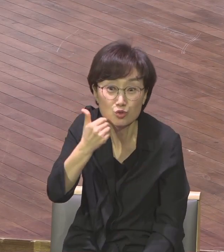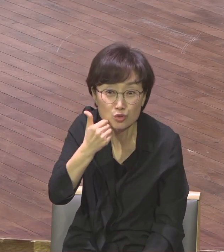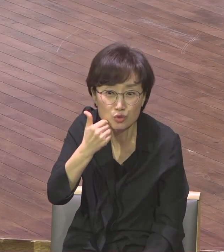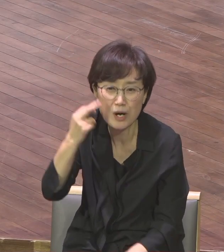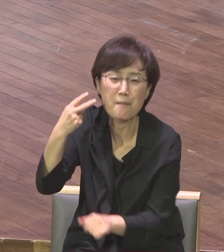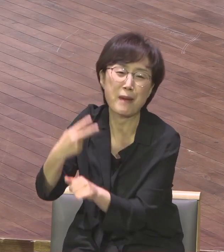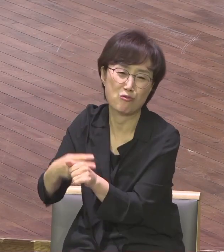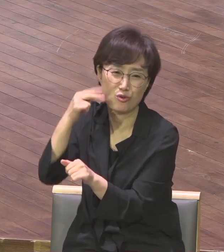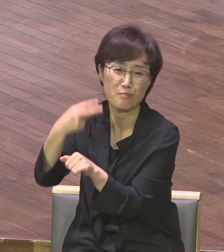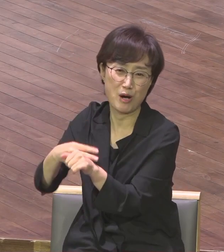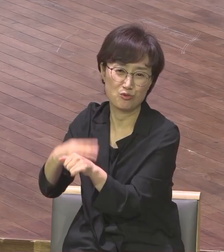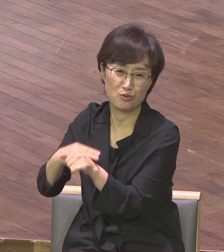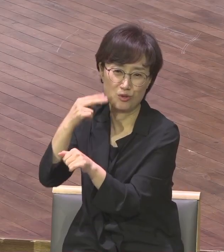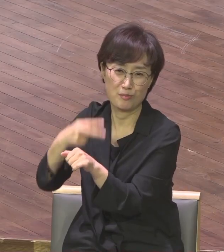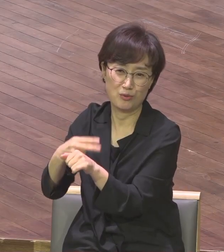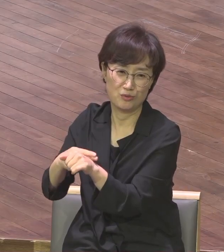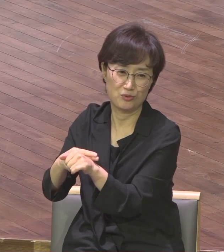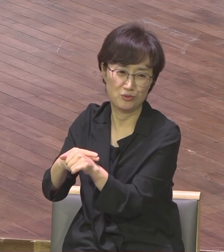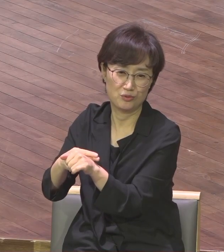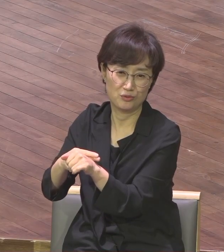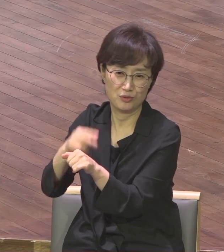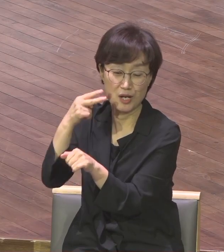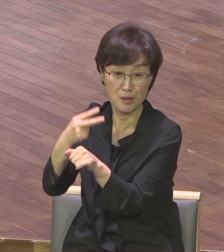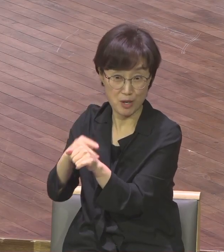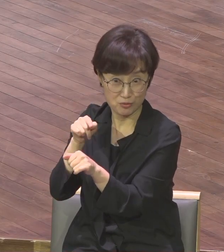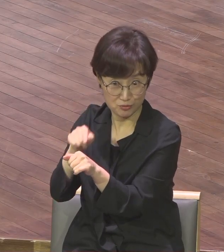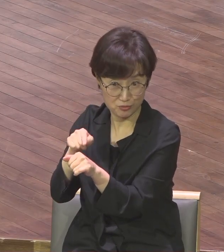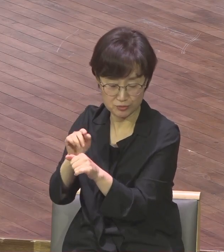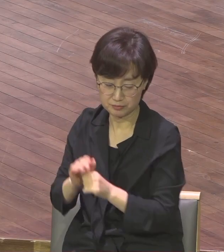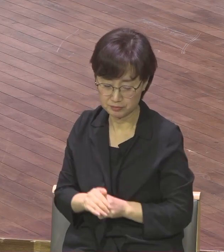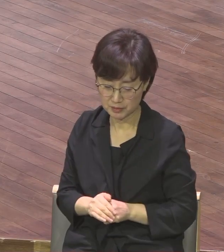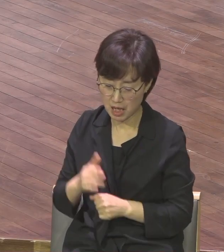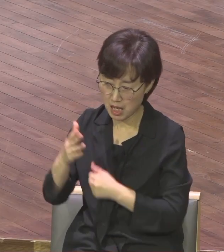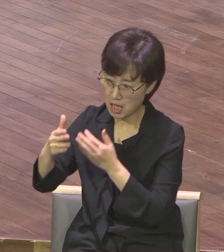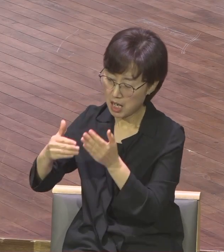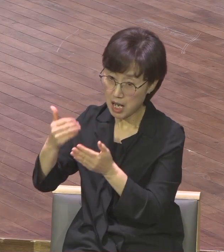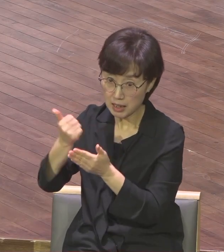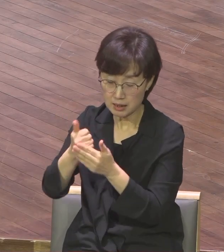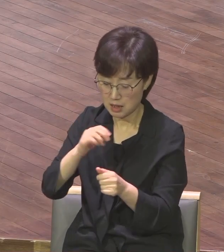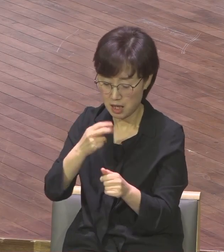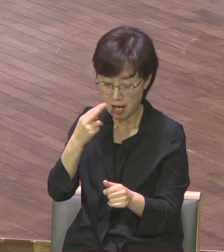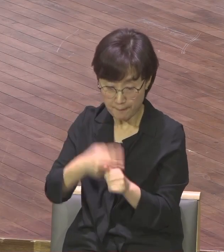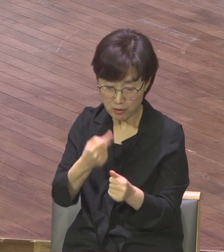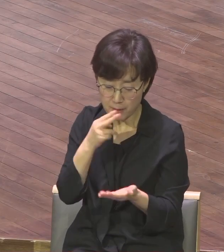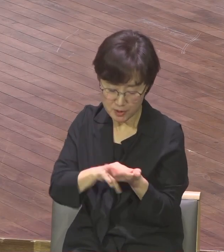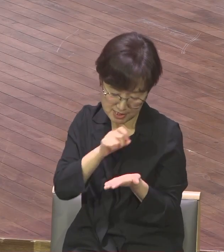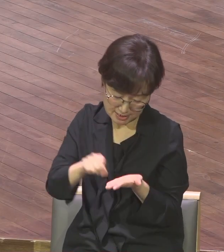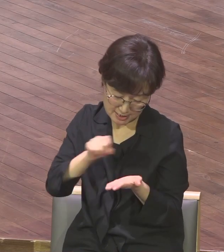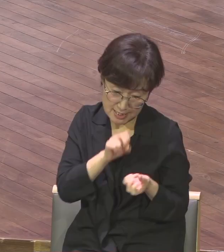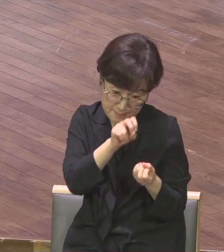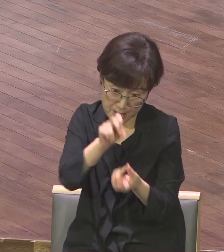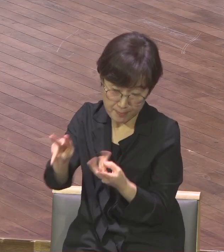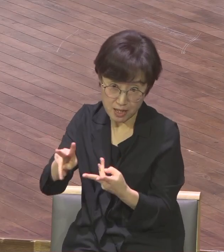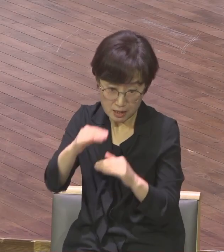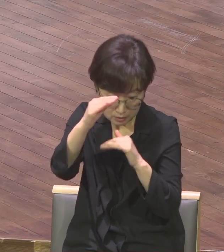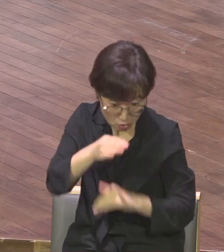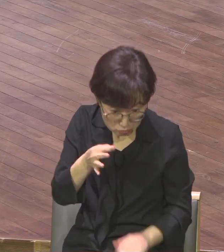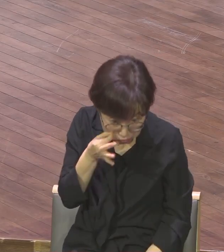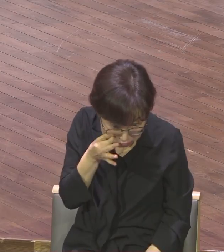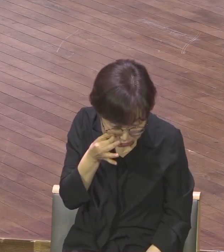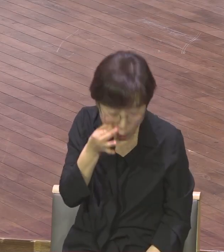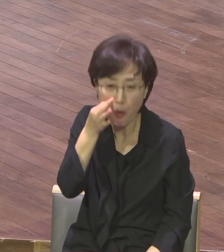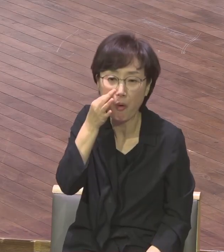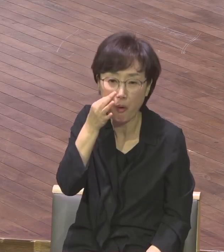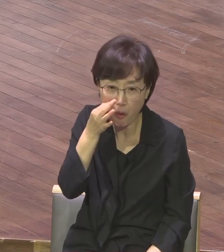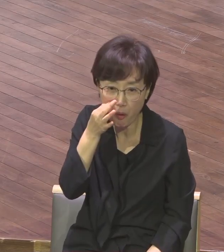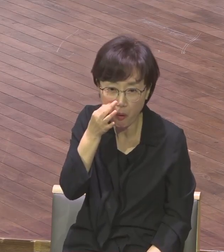바울이죠. 사도 바울. 이 사도 바울이 보낸 이 서신서를 보면 한결같이